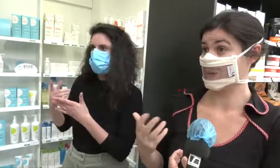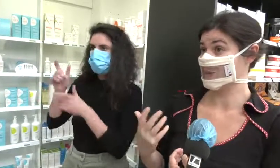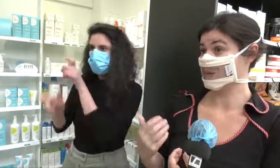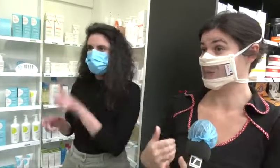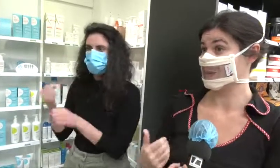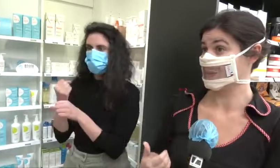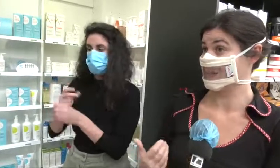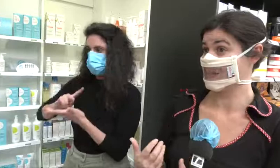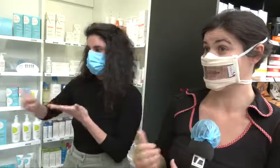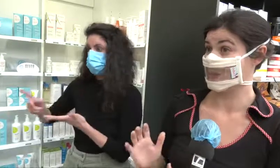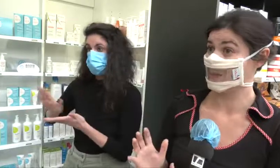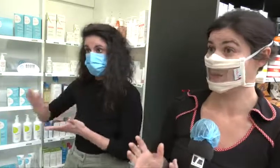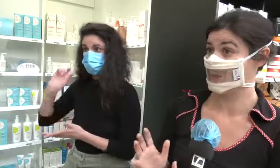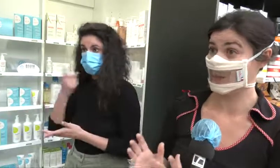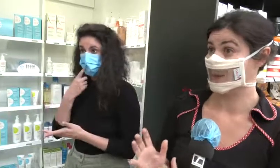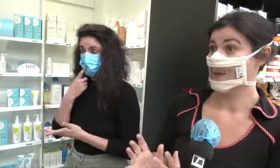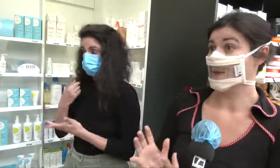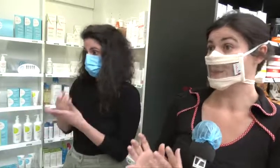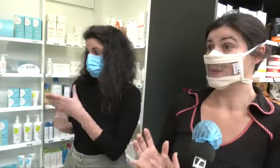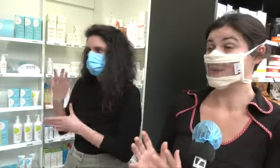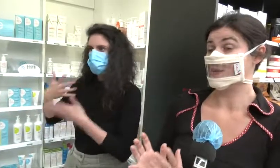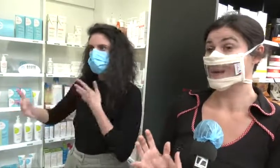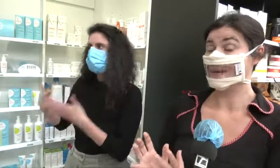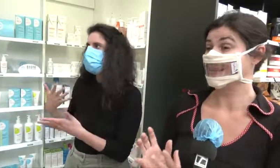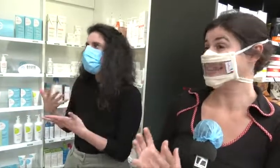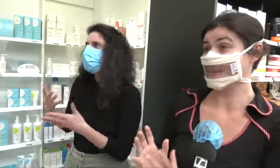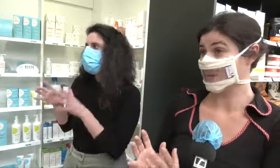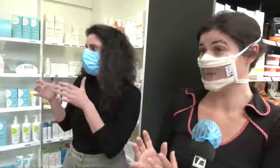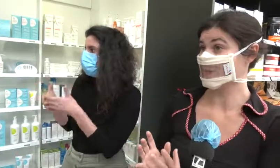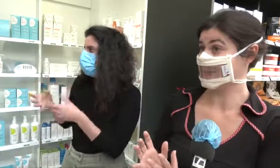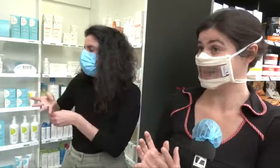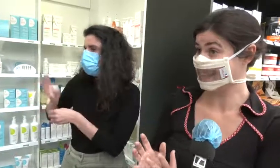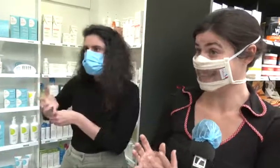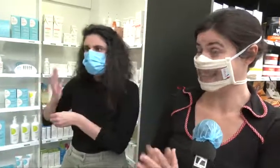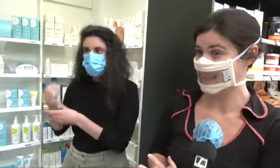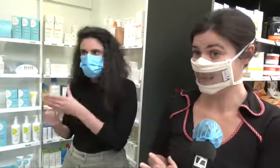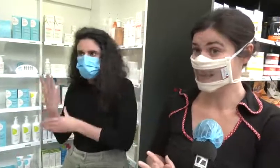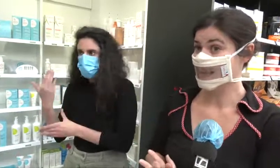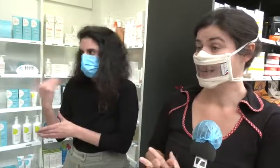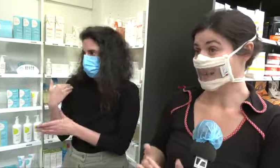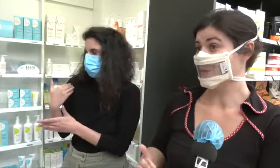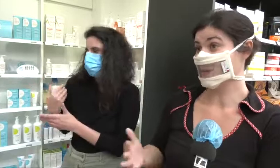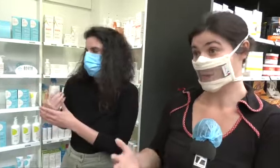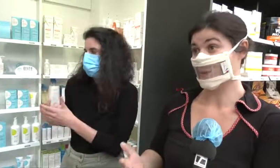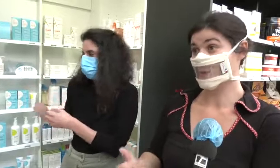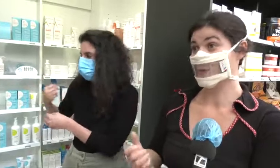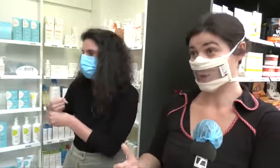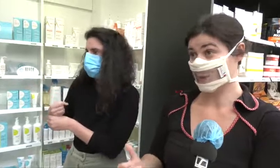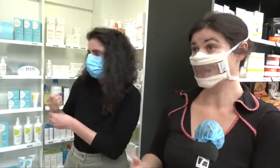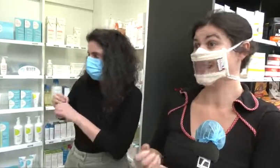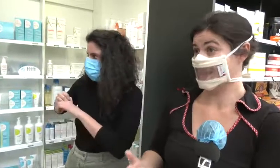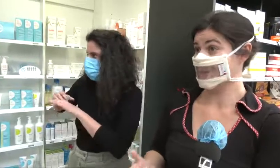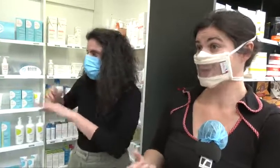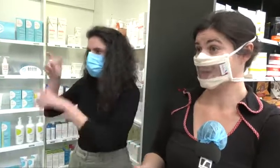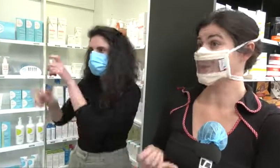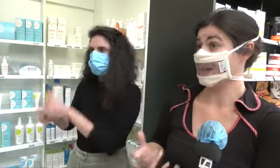qui est émergent, c'est une formation qui existe maintenant depuis peut-être, 4-5 ans, donc c'est très très très récent. Et on voit de plus en plus de sourds